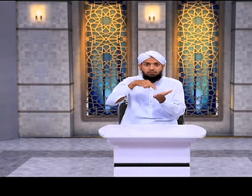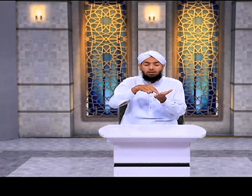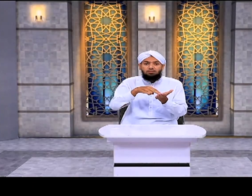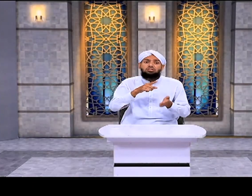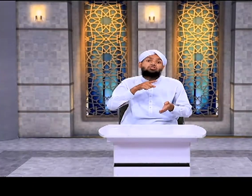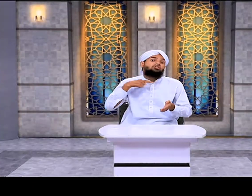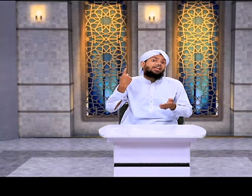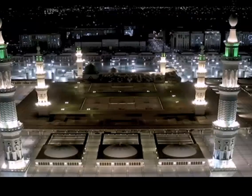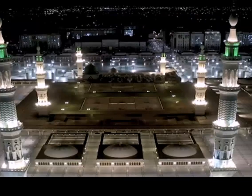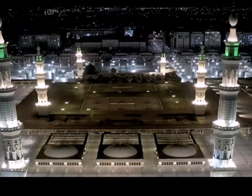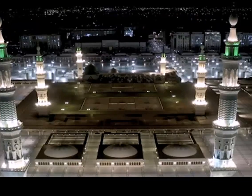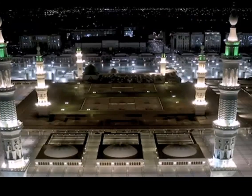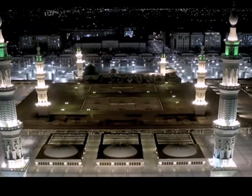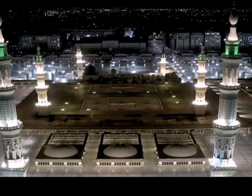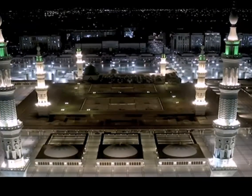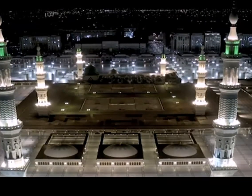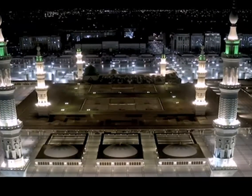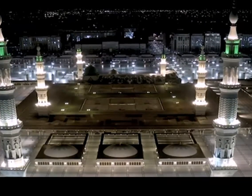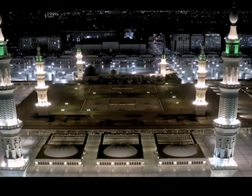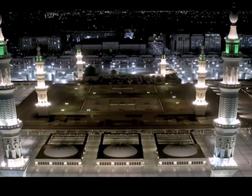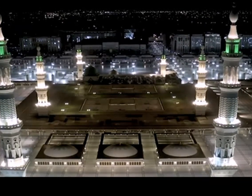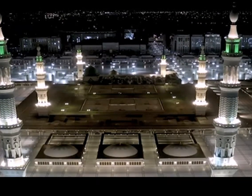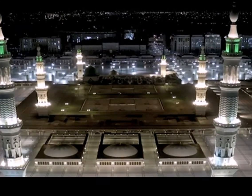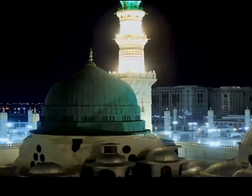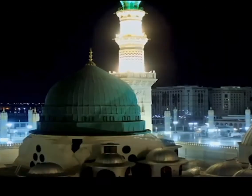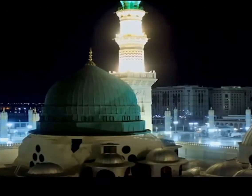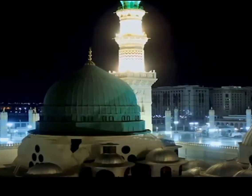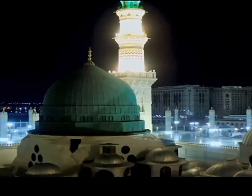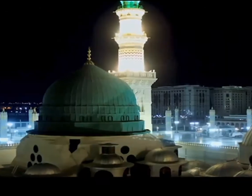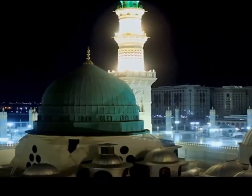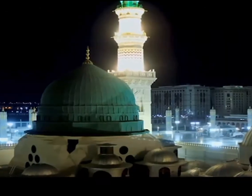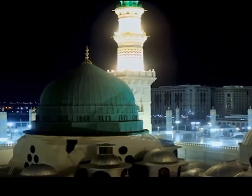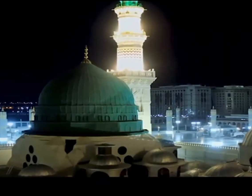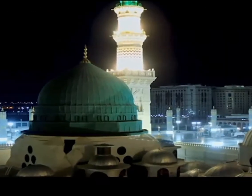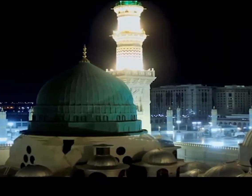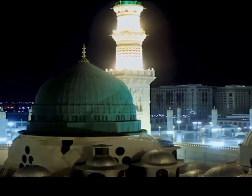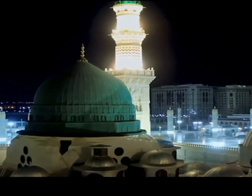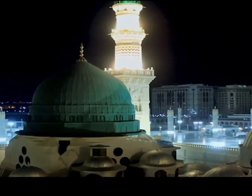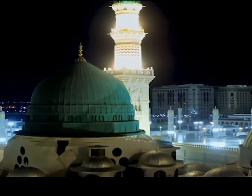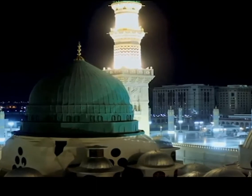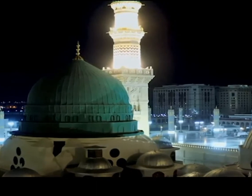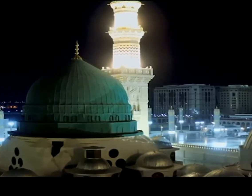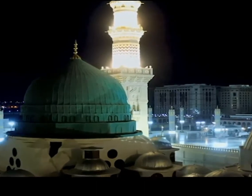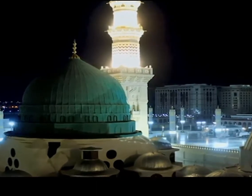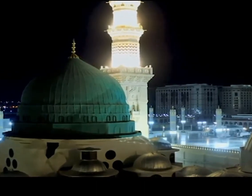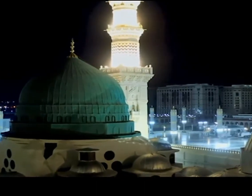ساتھ رکھے گا۔ صلو علی الحبیب صلی اللہ علی محمد صلی اللہ علیہ وآلہ وصحبہ